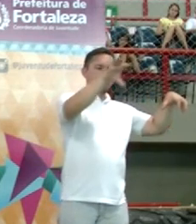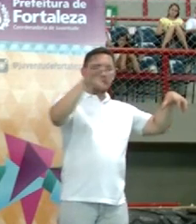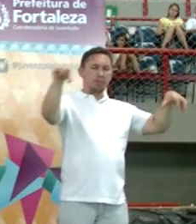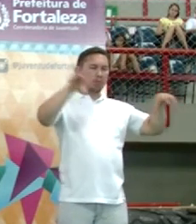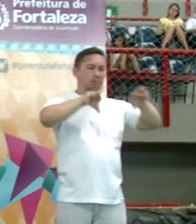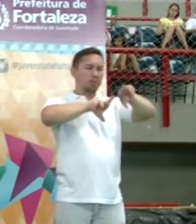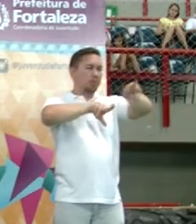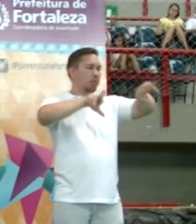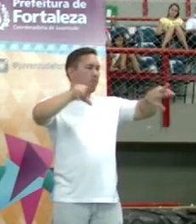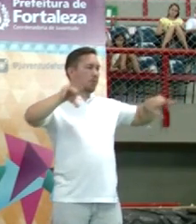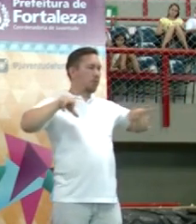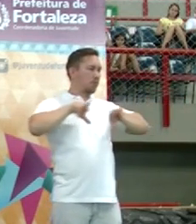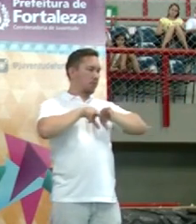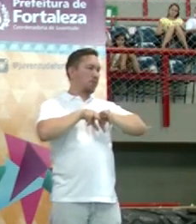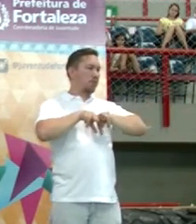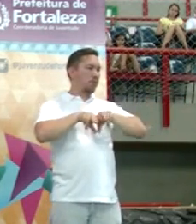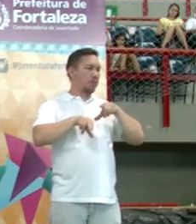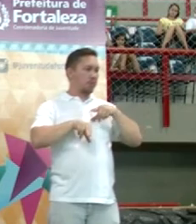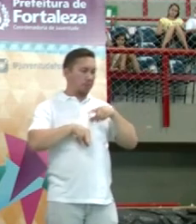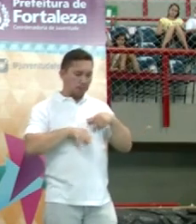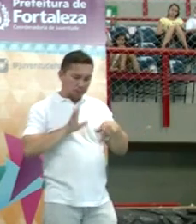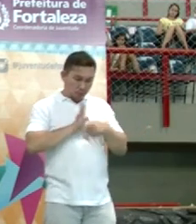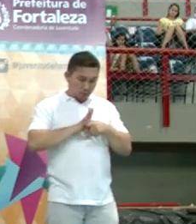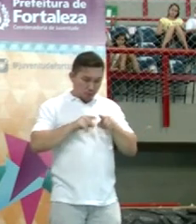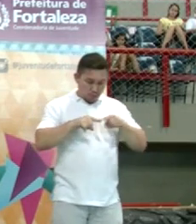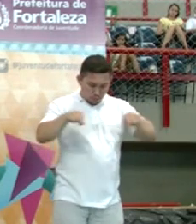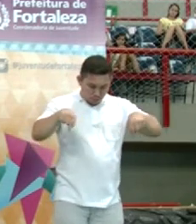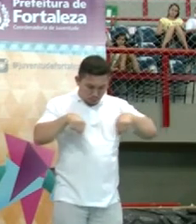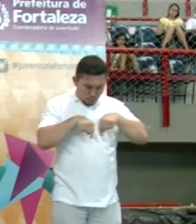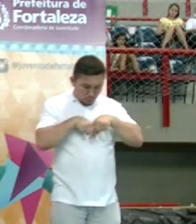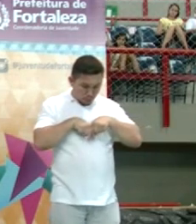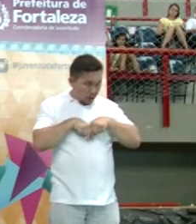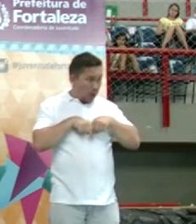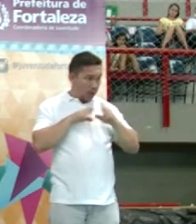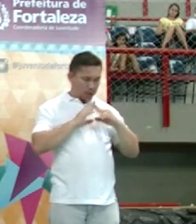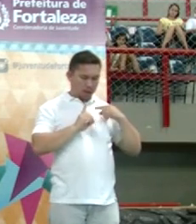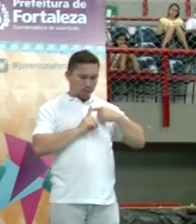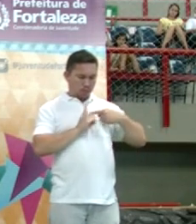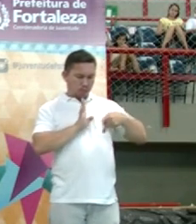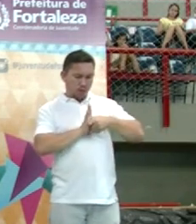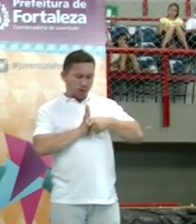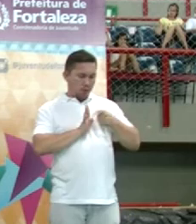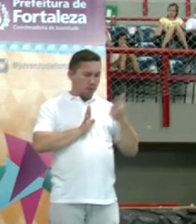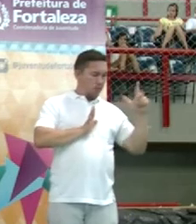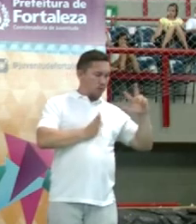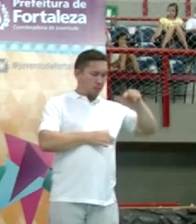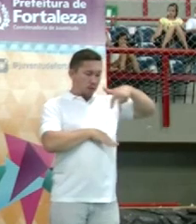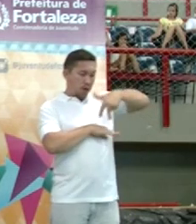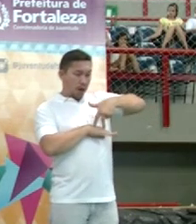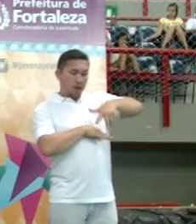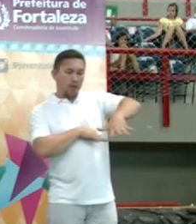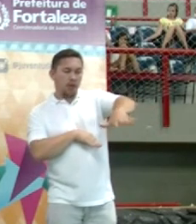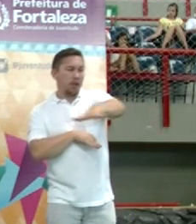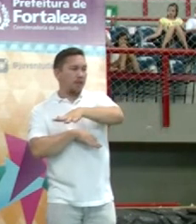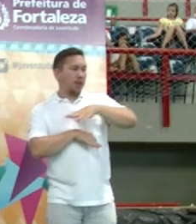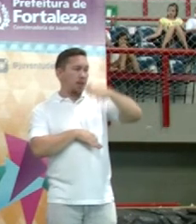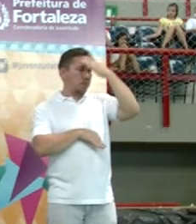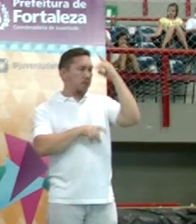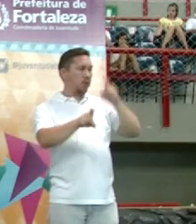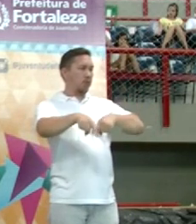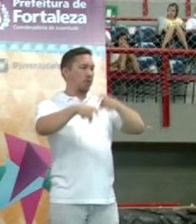da sua propriedade. Quando a propriedade não é da própria igreja, tá? E você vai ter os camponeses,